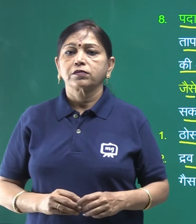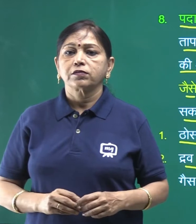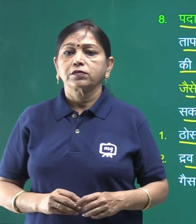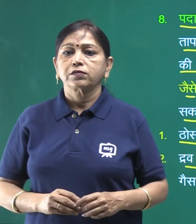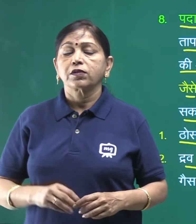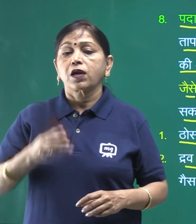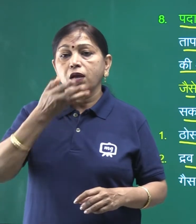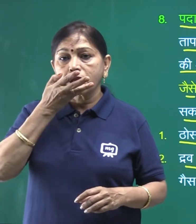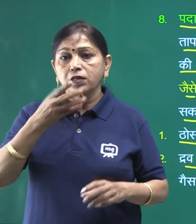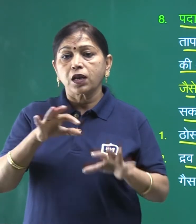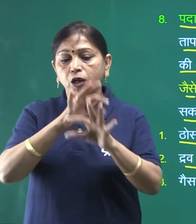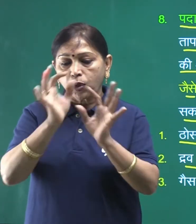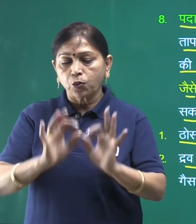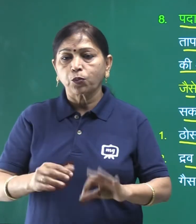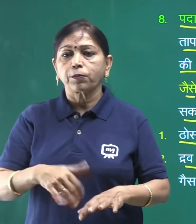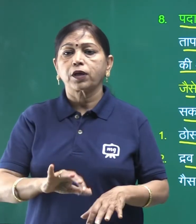जल के रूप में।